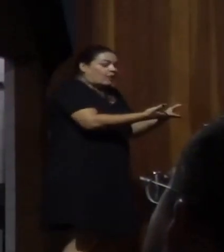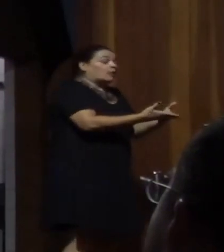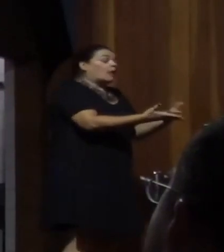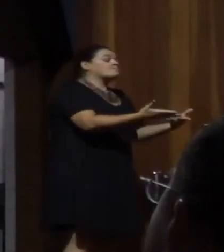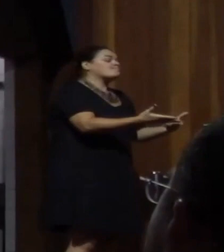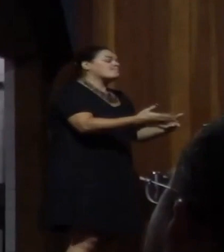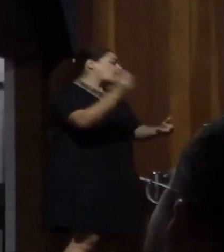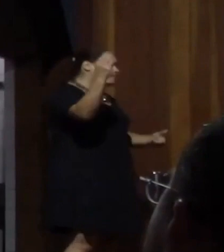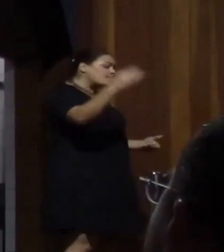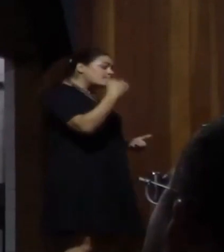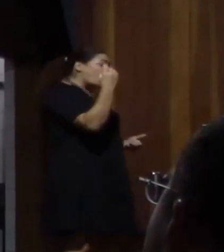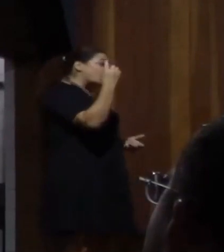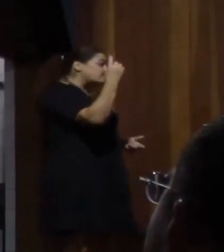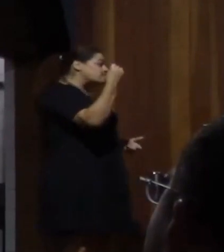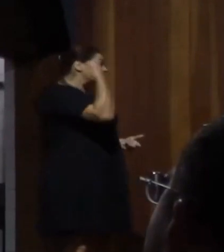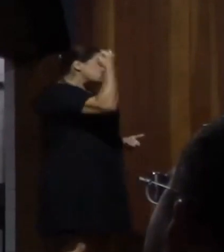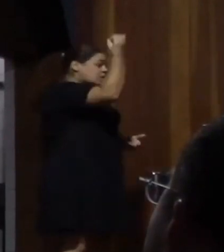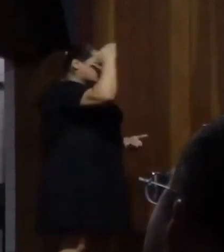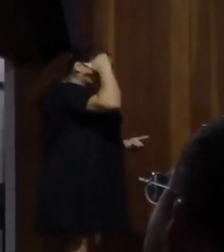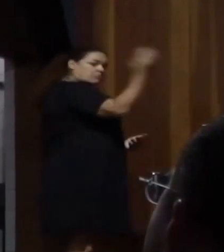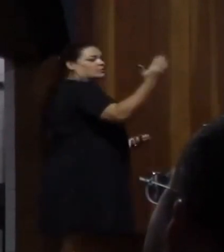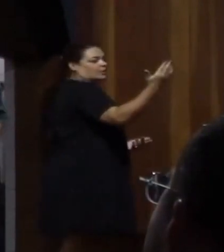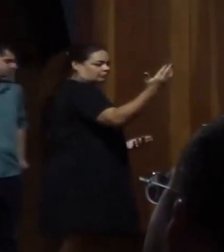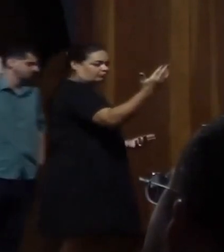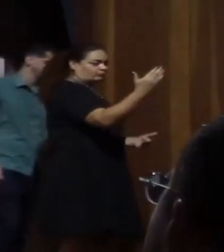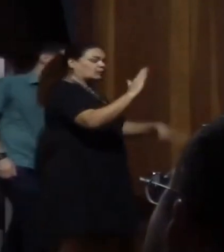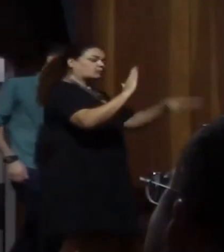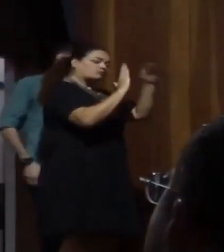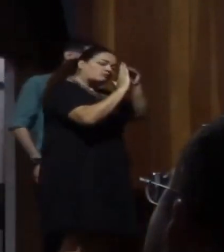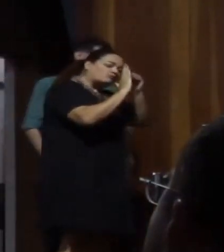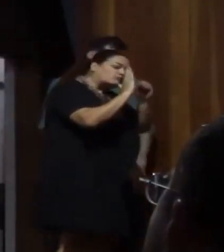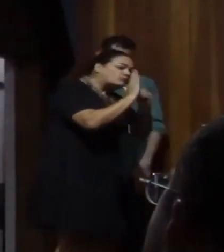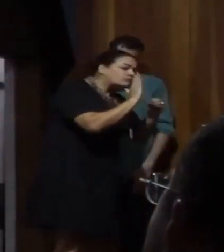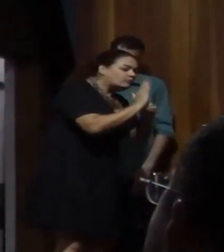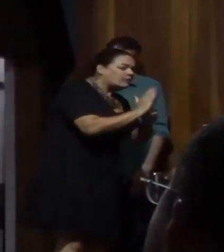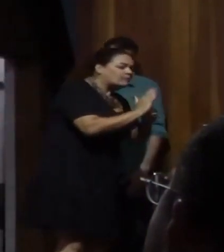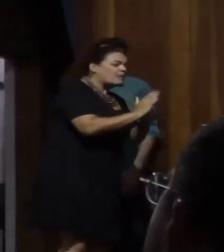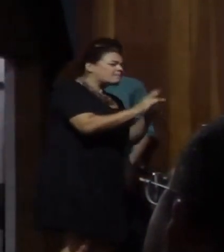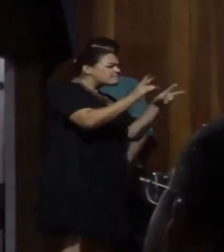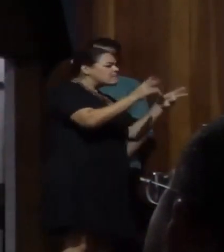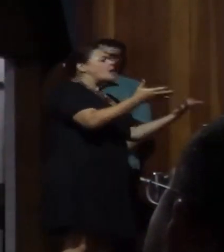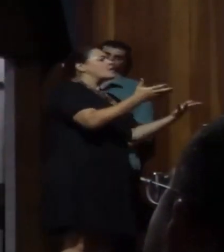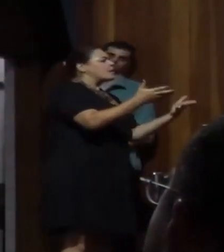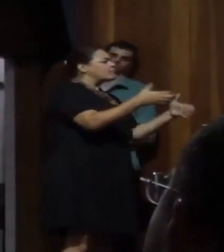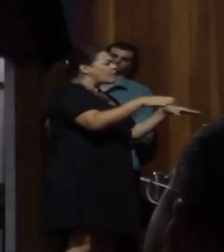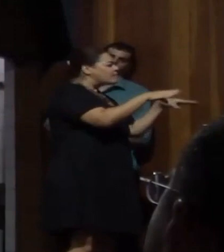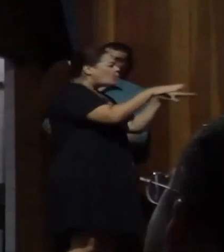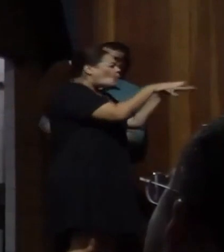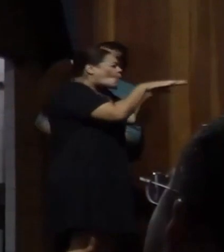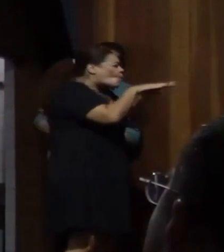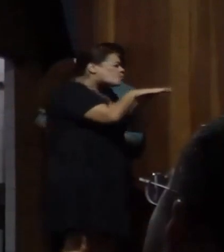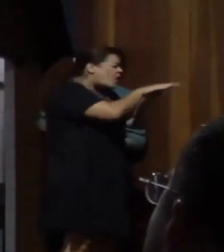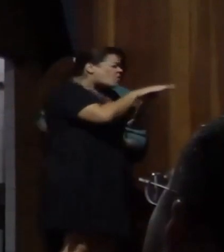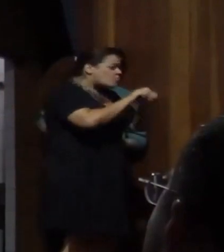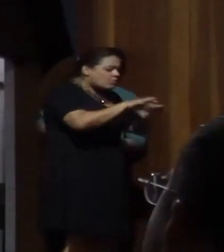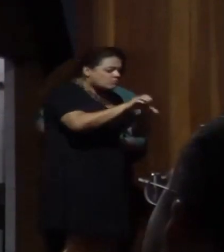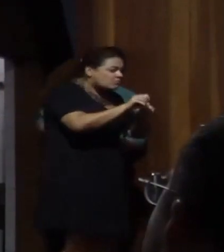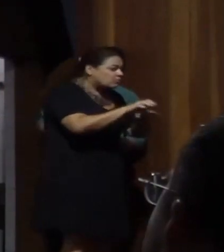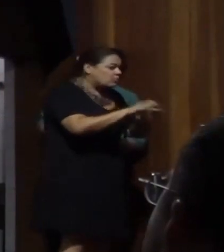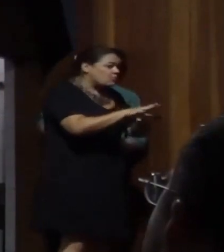trechos de leis parecem reafirmar o compromisso com a educação para todos, mas na prática percebe-se que ainda